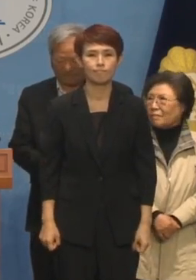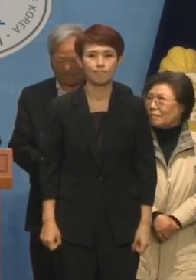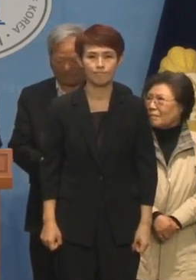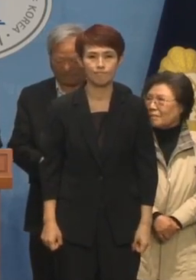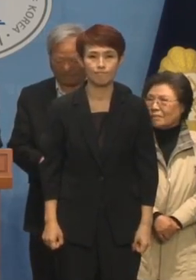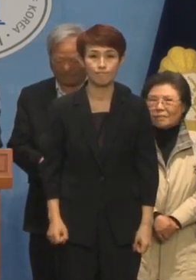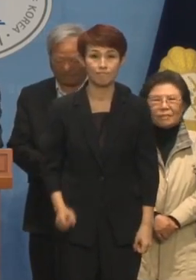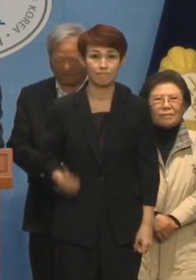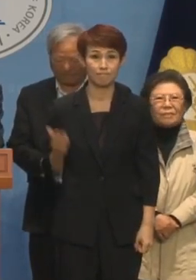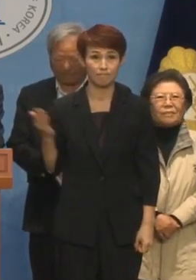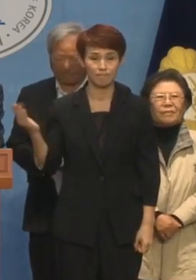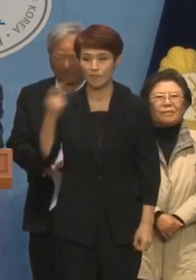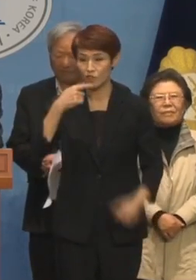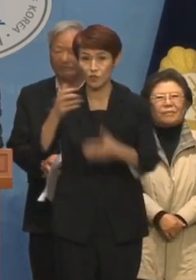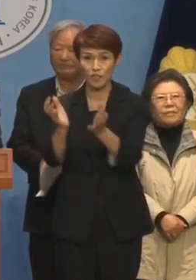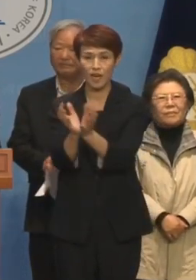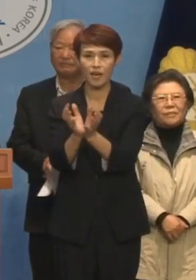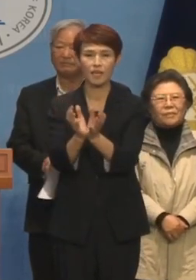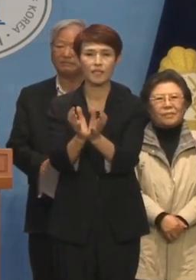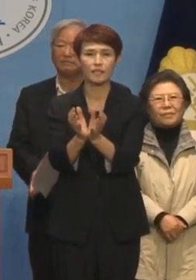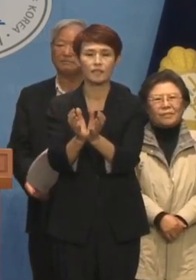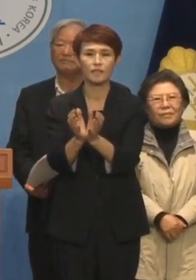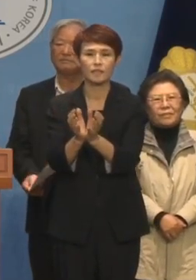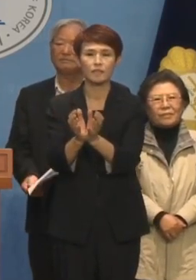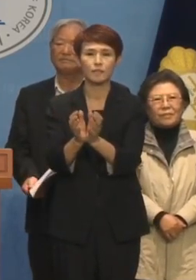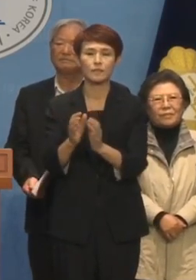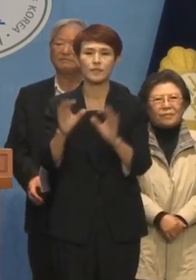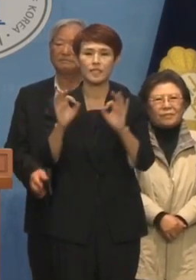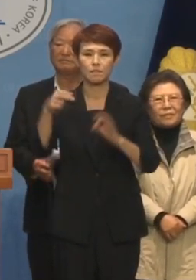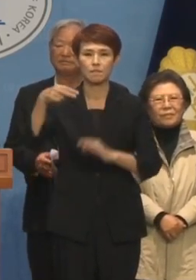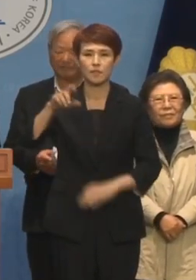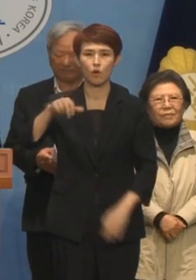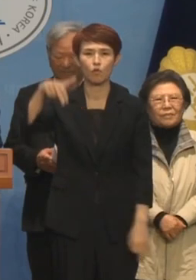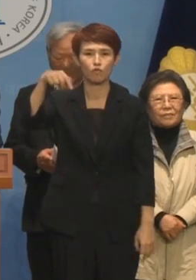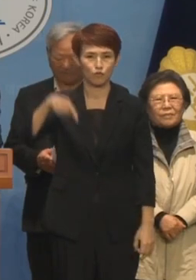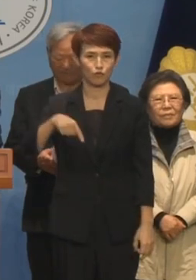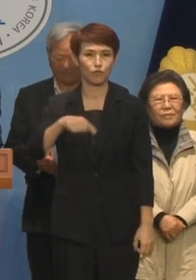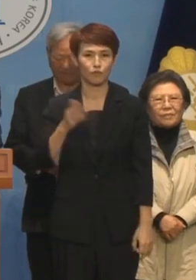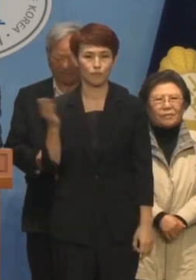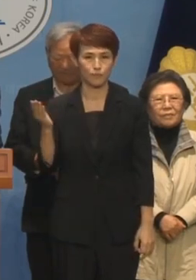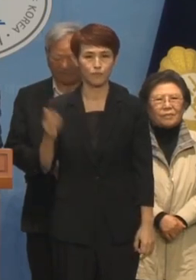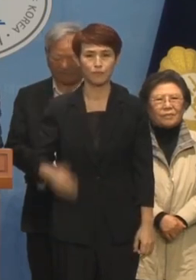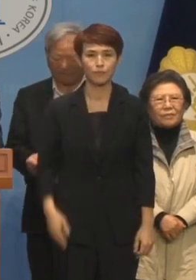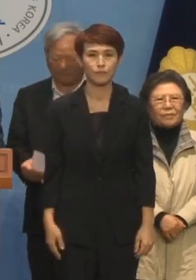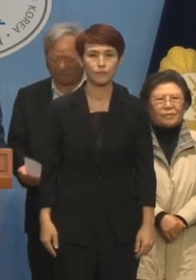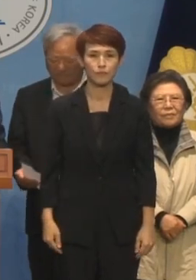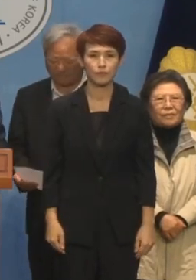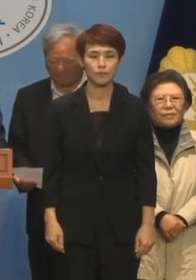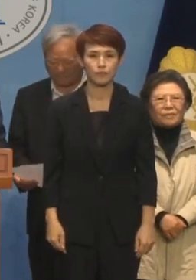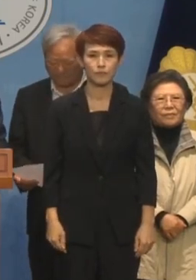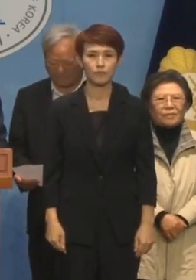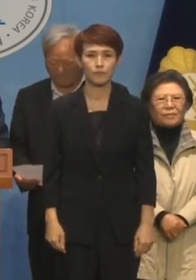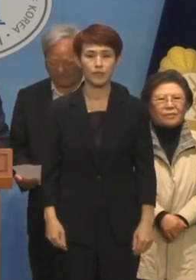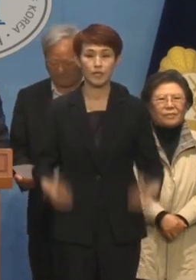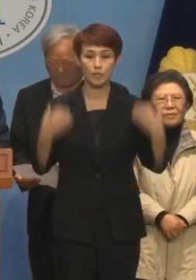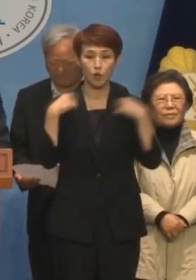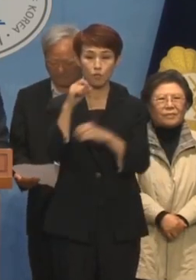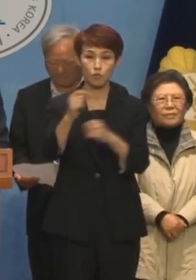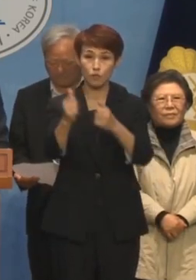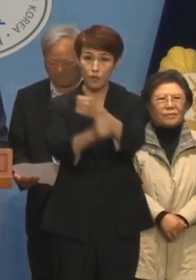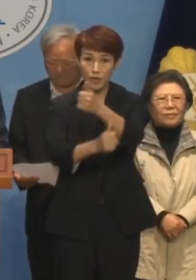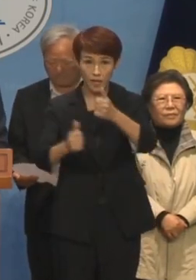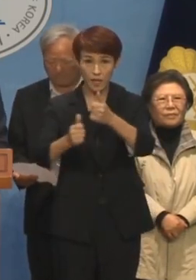예, 더불어민주당 국회 정무위원회 소속 김성주 의원입니다. 조금 전에 국회 정무위원회에서는